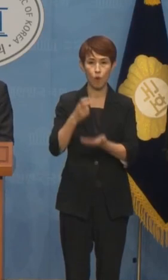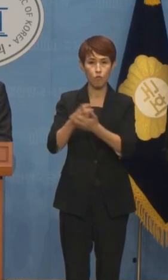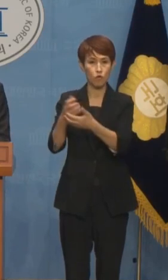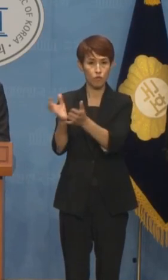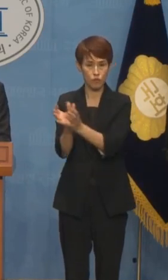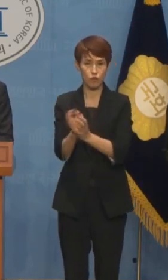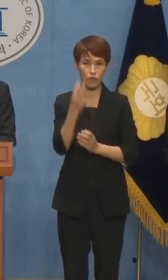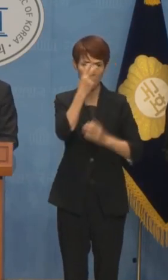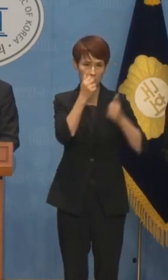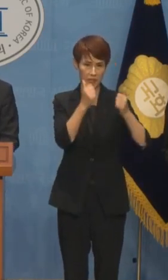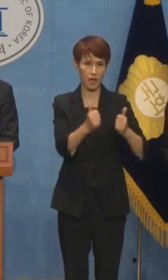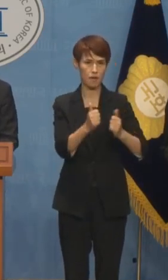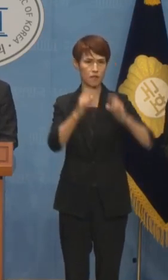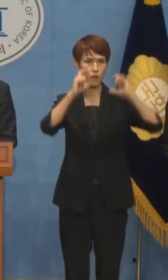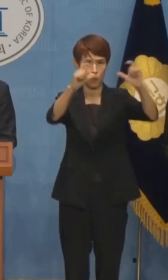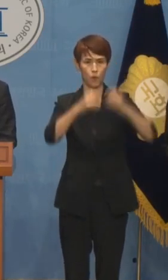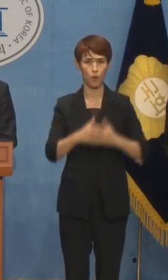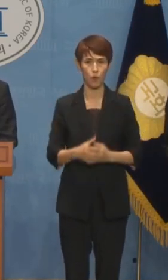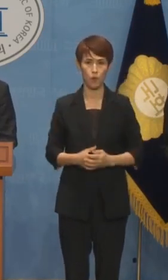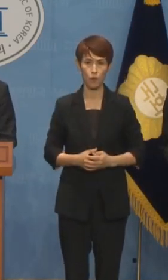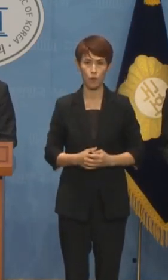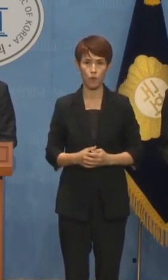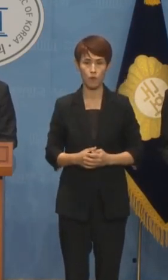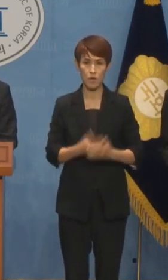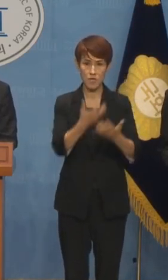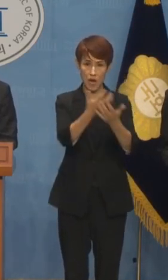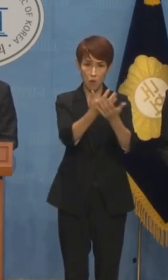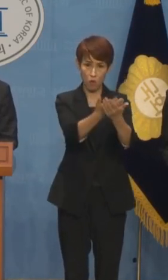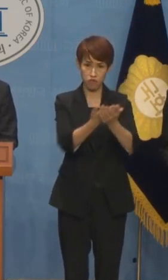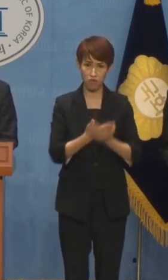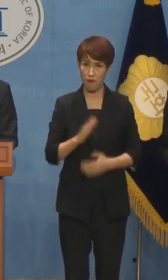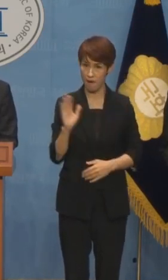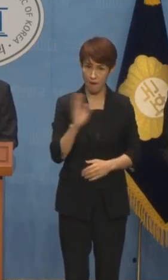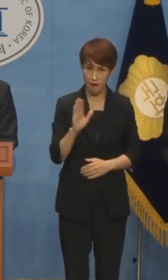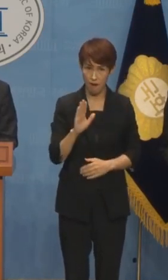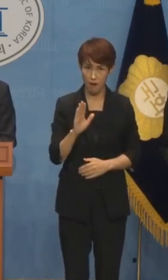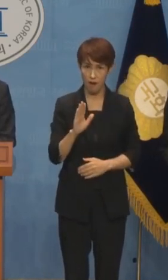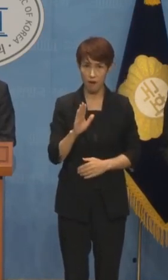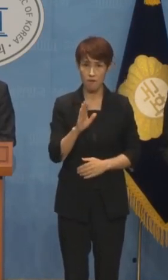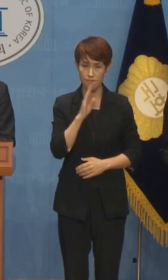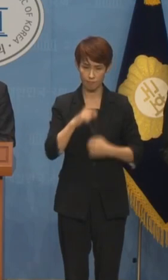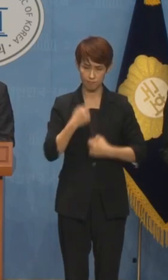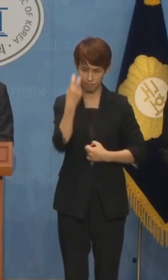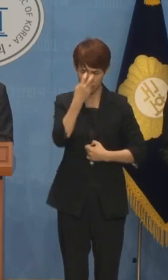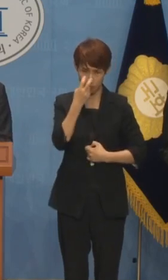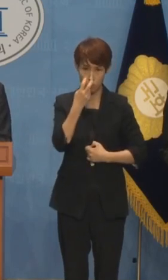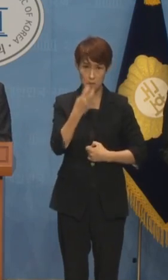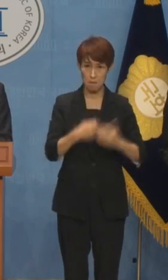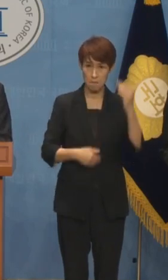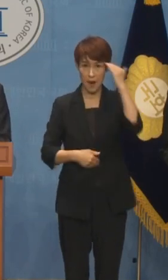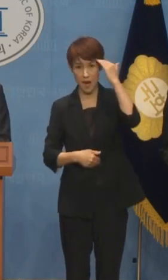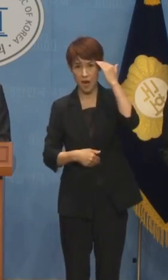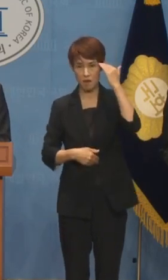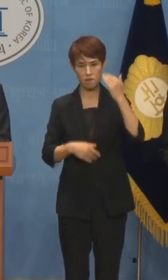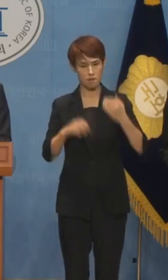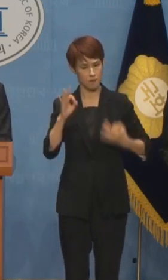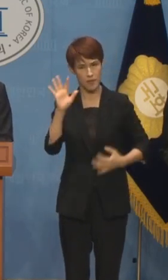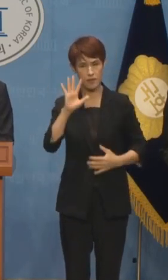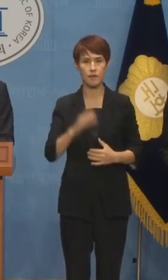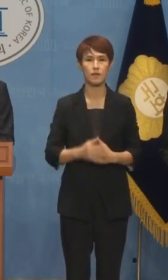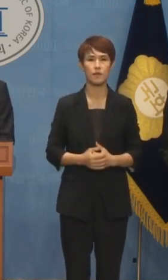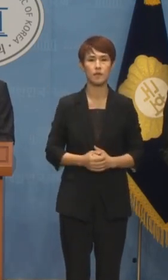법무부와 검찰에 경고합니다. 끝까지 자료 제출을 거부하면서 진상규명을 방해한다면 좌시하지